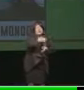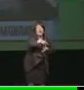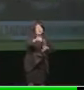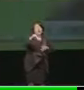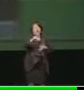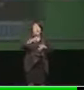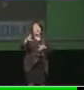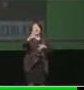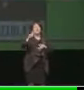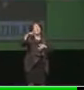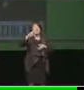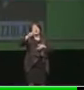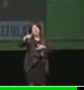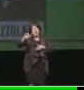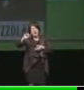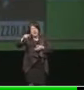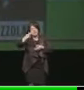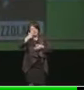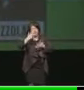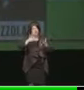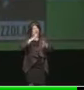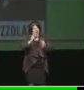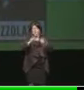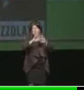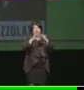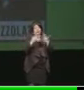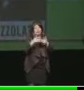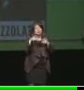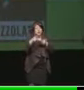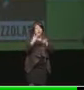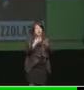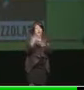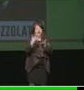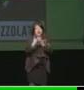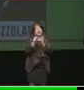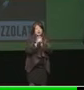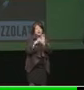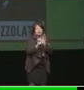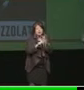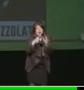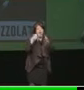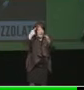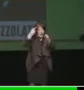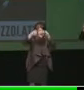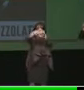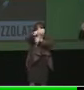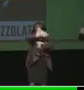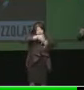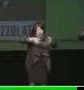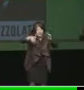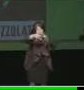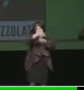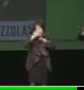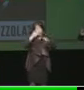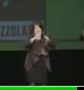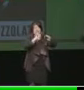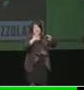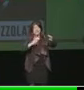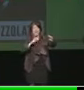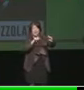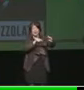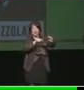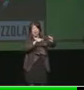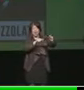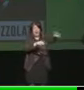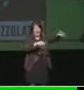è il papà lo scopritore dei neuroni specchio il quale in un periodo in cui sembriamo perfettamente congegnati per non capirci gli